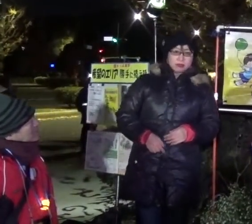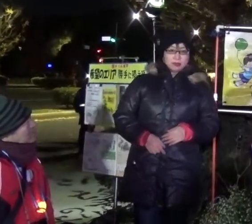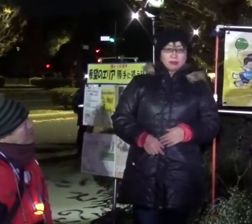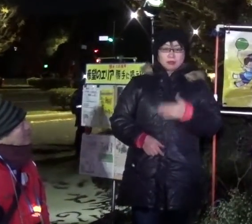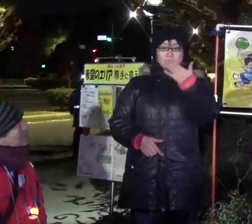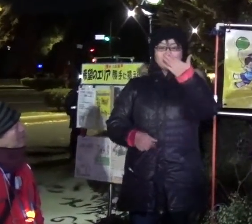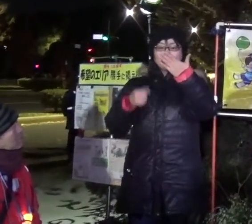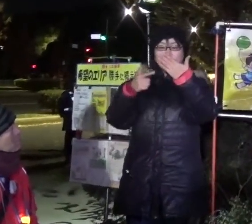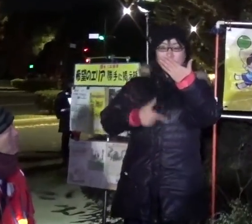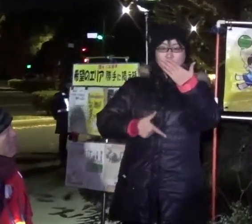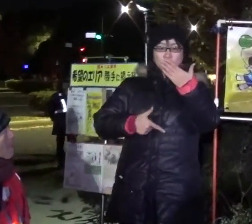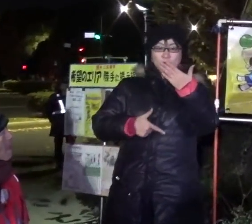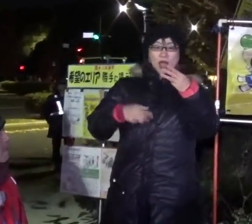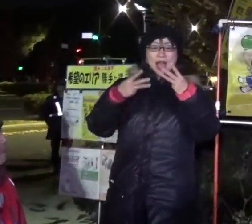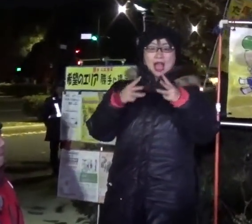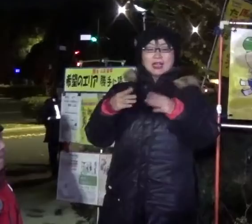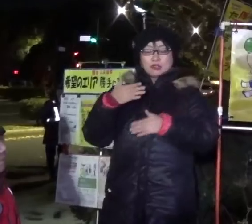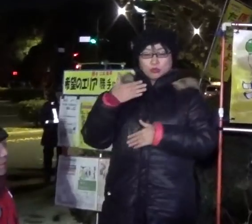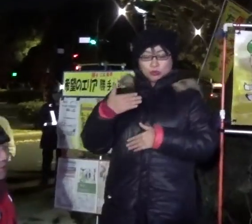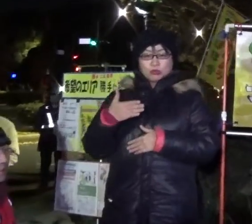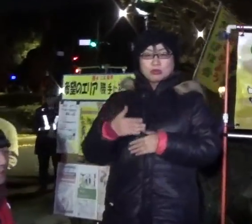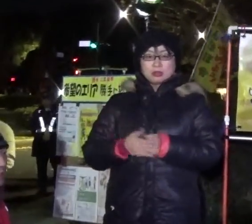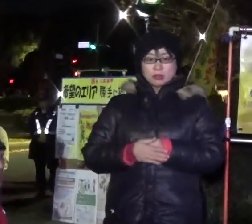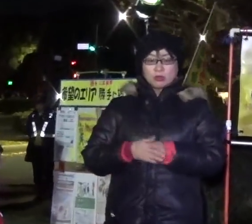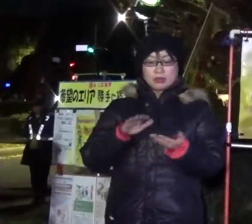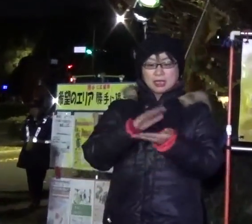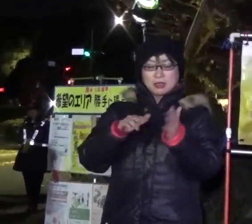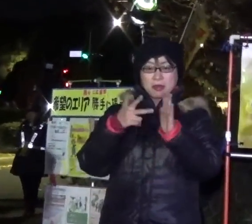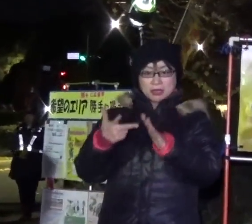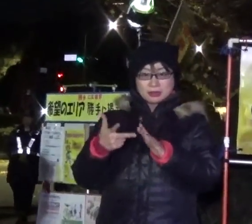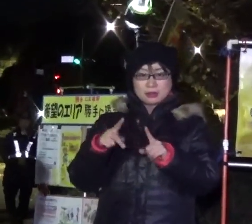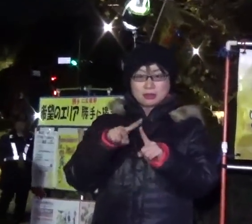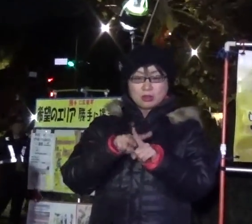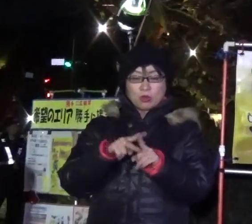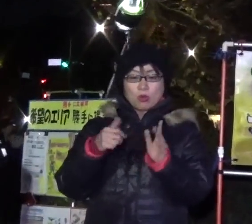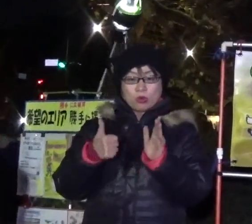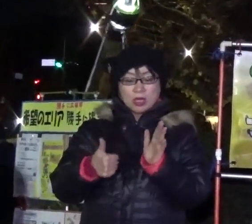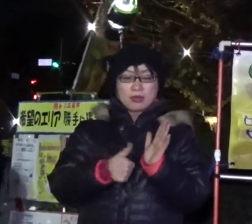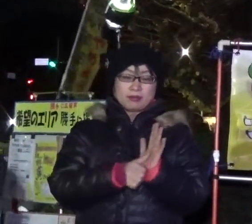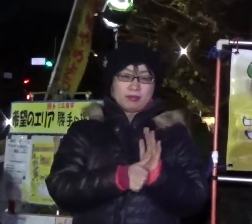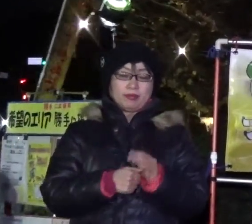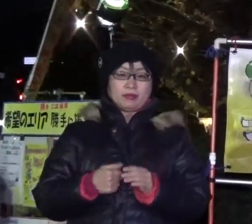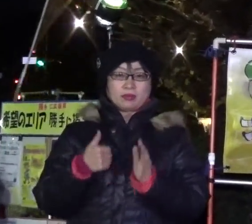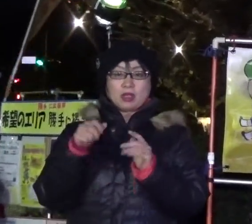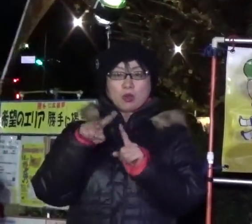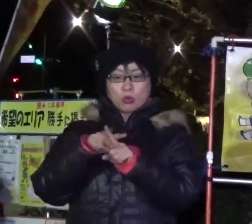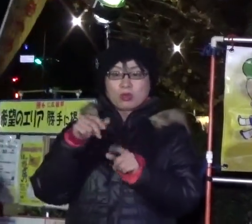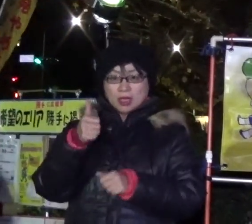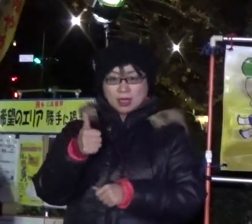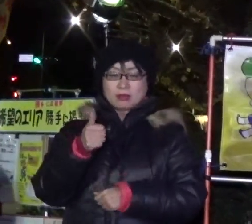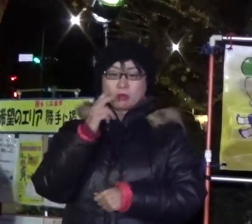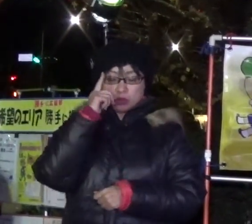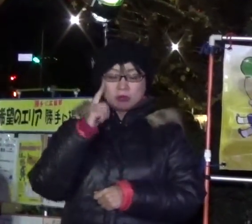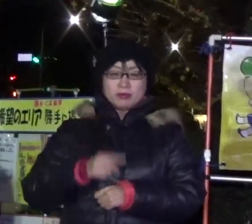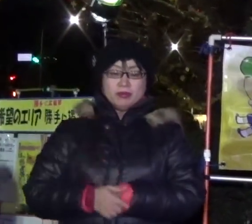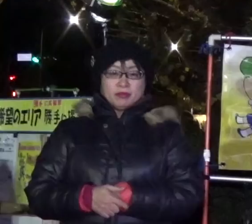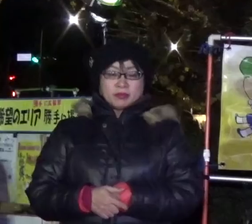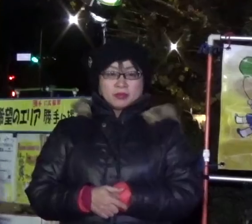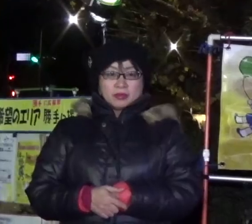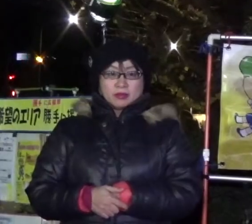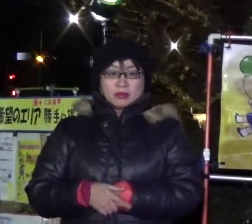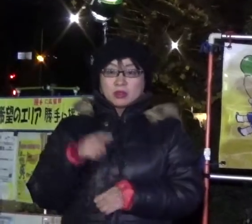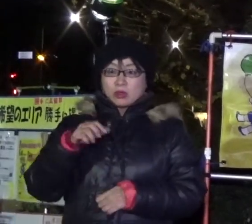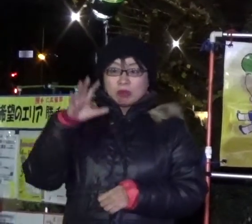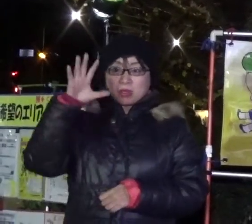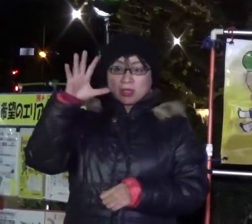球場俳句の埼玉市から参りました小田と申します。実は私は今日はね、この希望のエリ